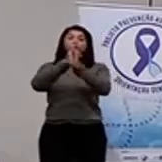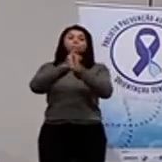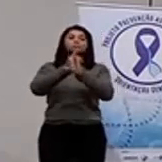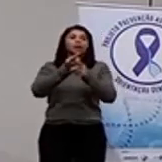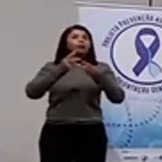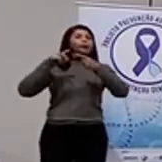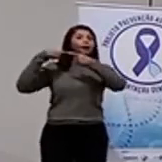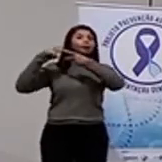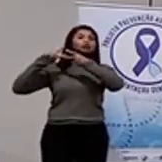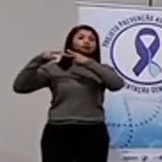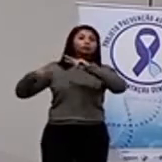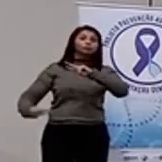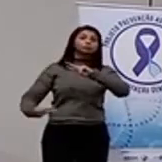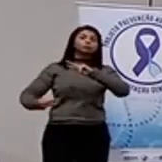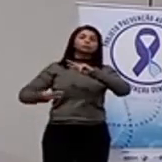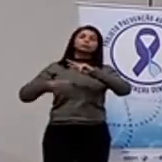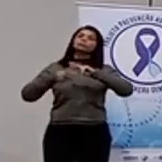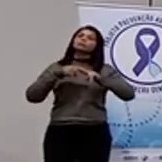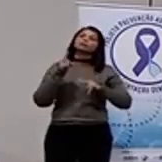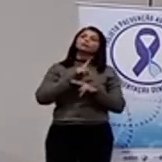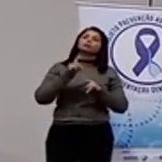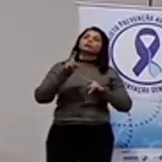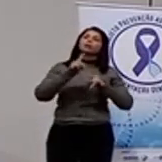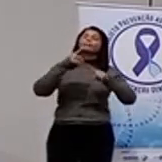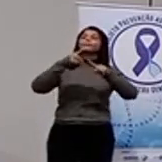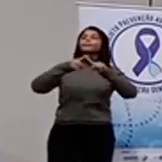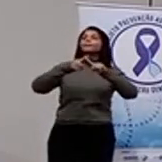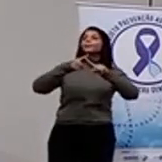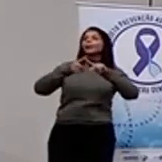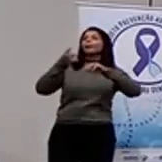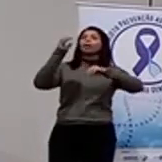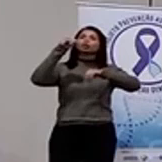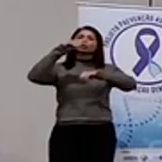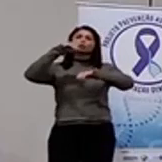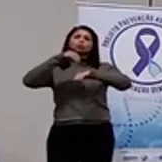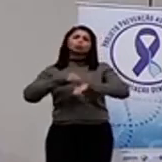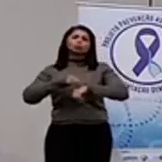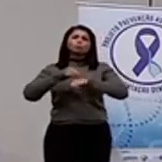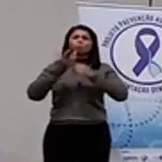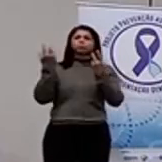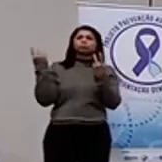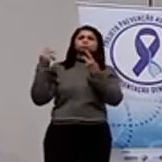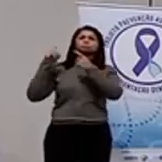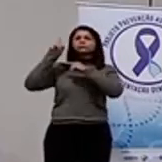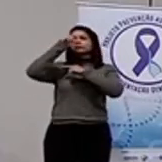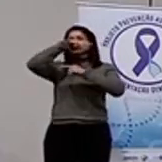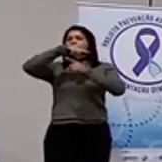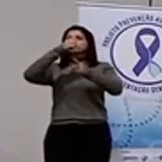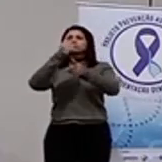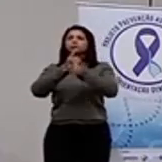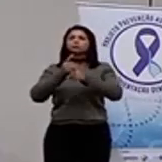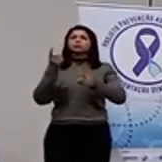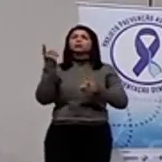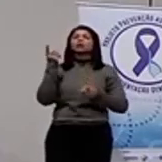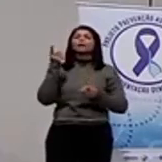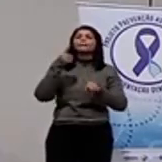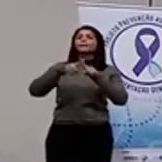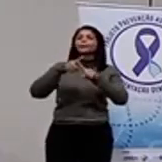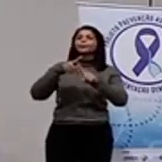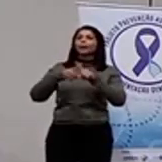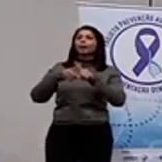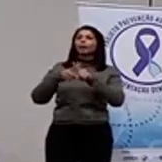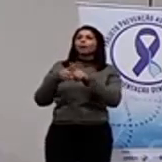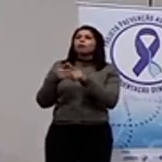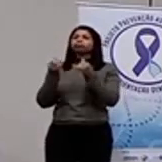muitas doenças raras que são tumores raros, que são doenças reumatológicas, autoimunes raras também.